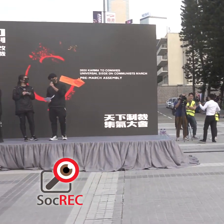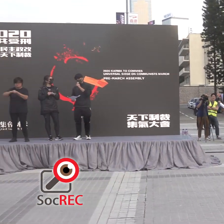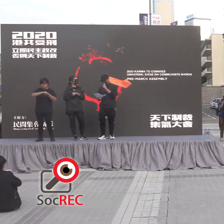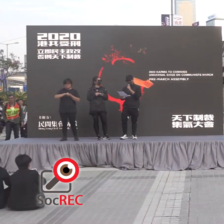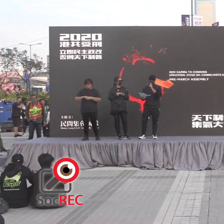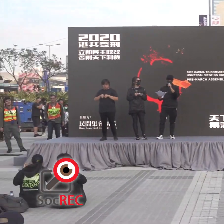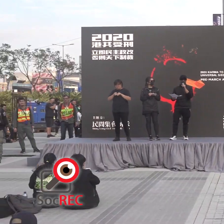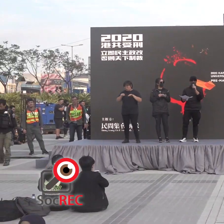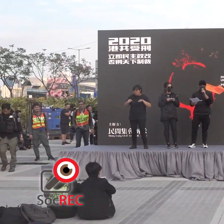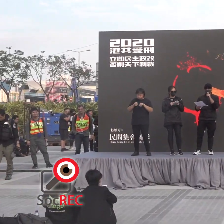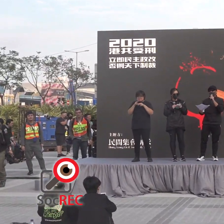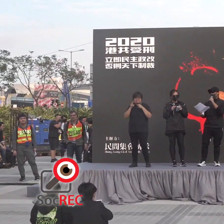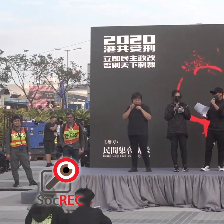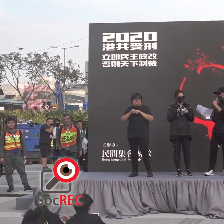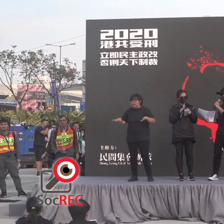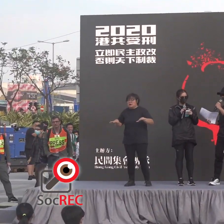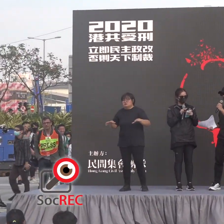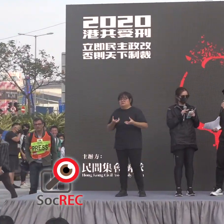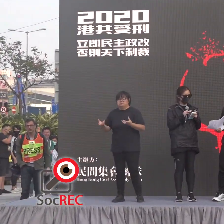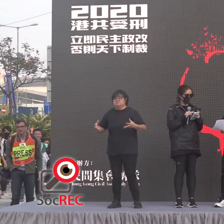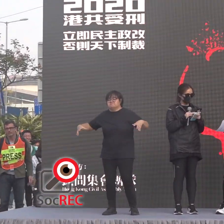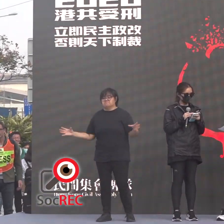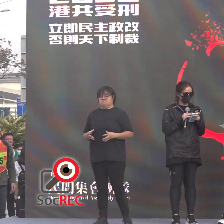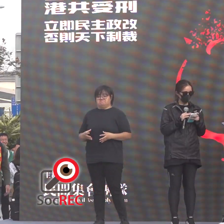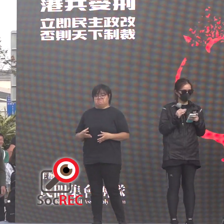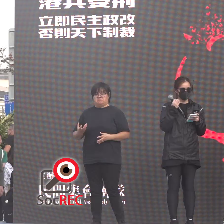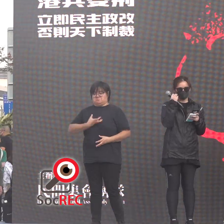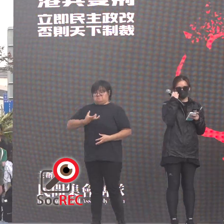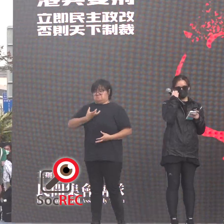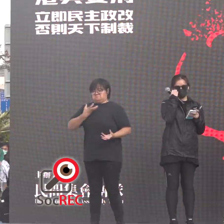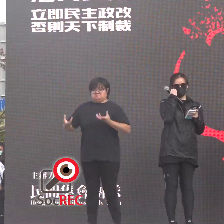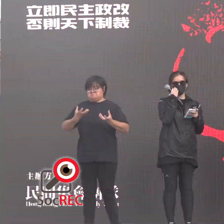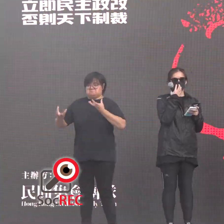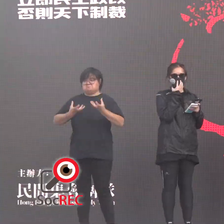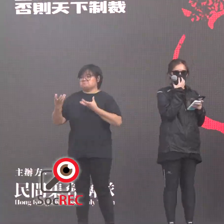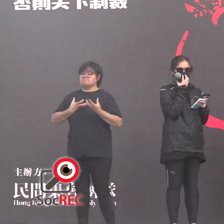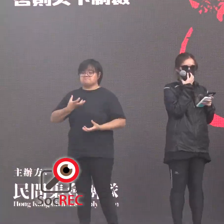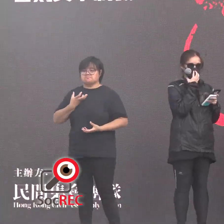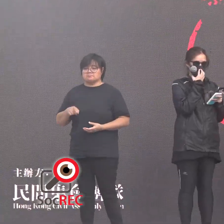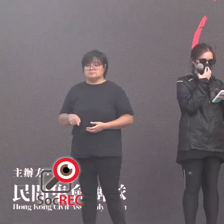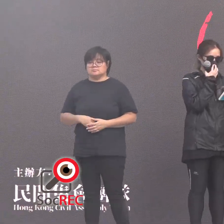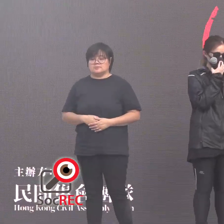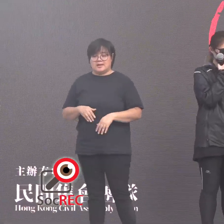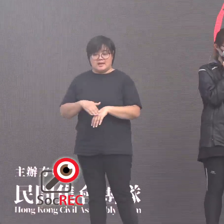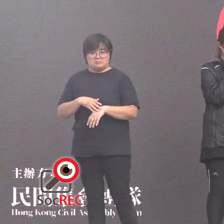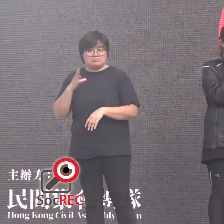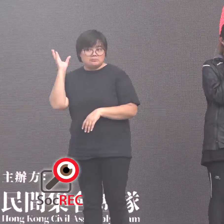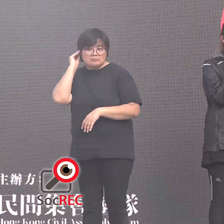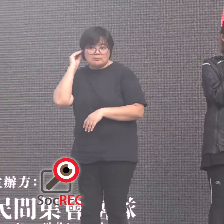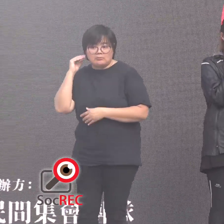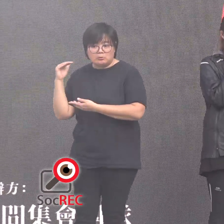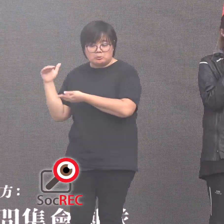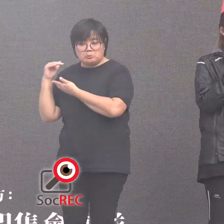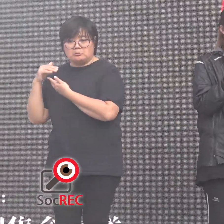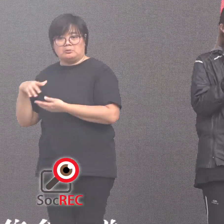常之令人激動嘅一首歌。但係咧，我啱啱亦都收到一個訊息咧，我相信令到大家都會好激動嘅，就係我哋下個禮拜日嘅